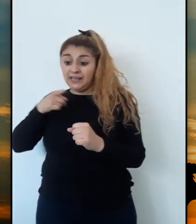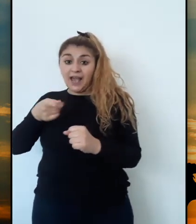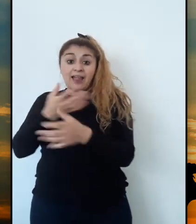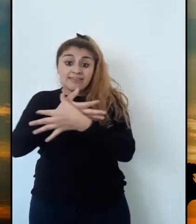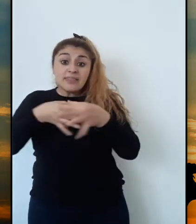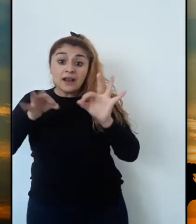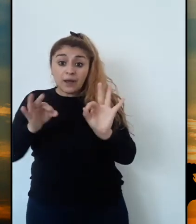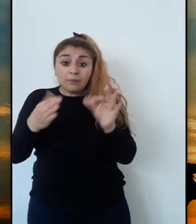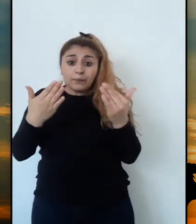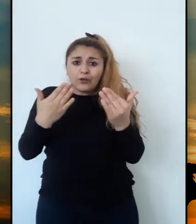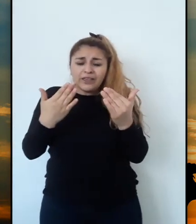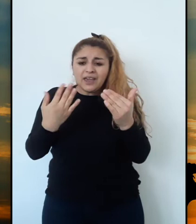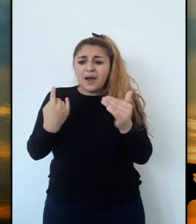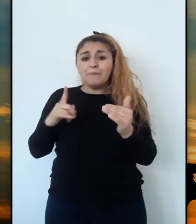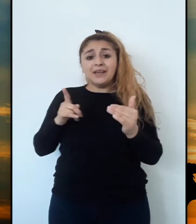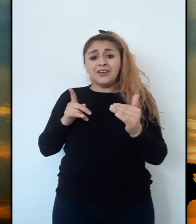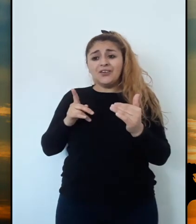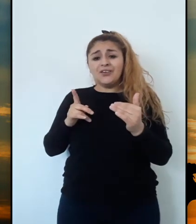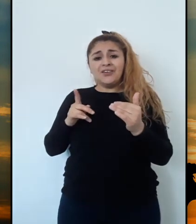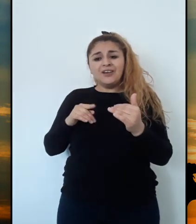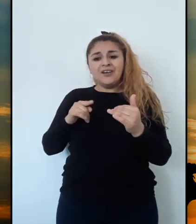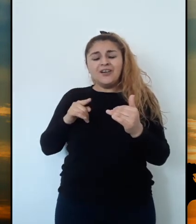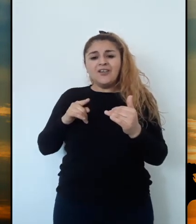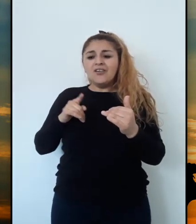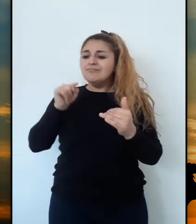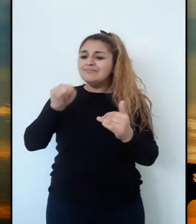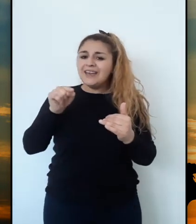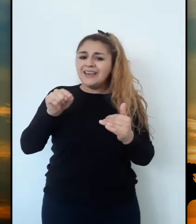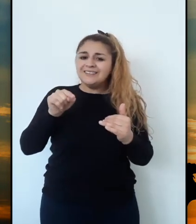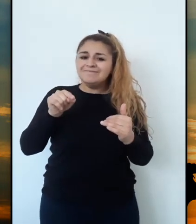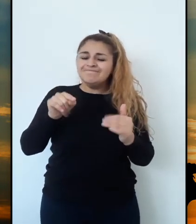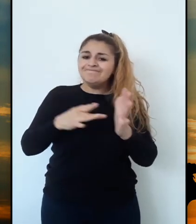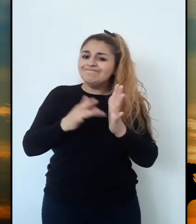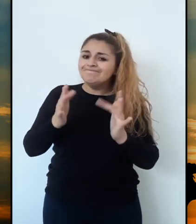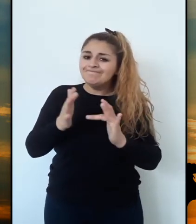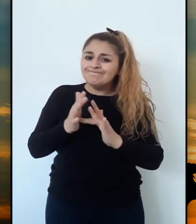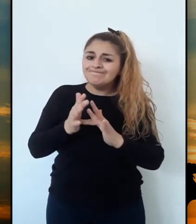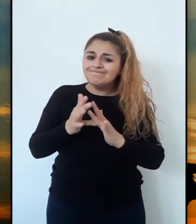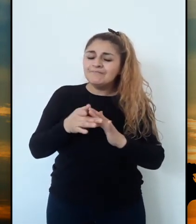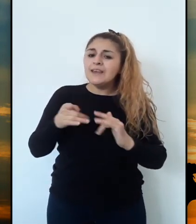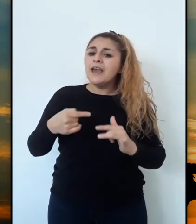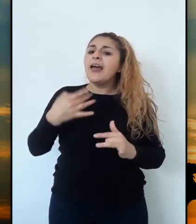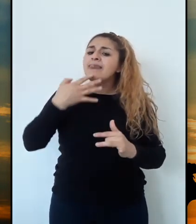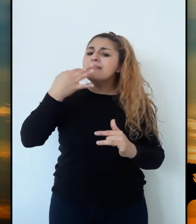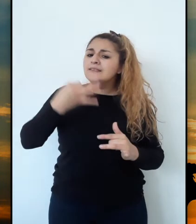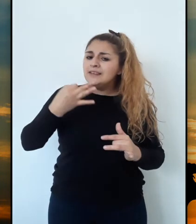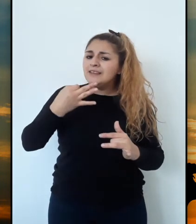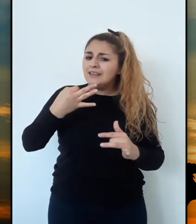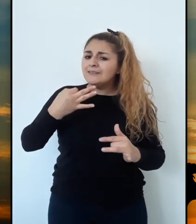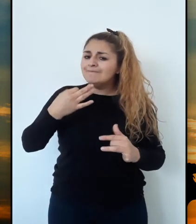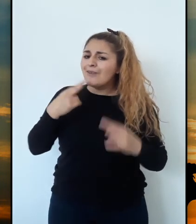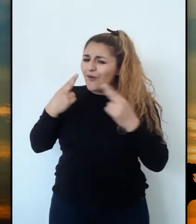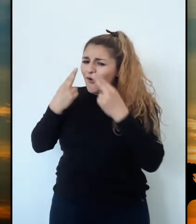pour nous. Luego fue su muerte. ¿Eso fue una buena cosa para nosotros o no?